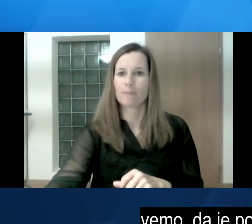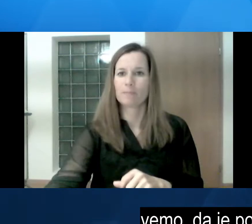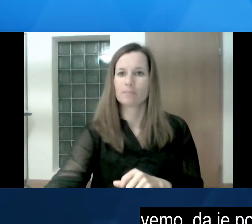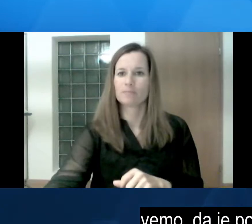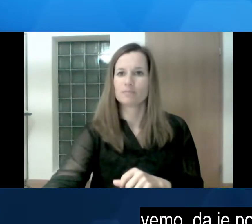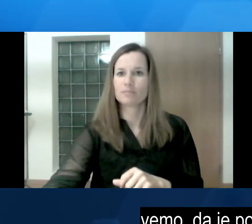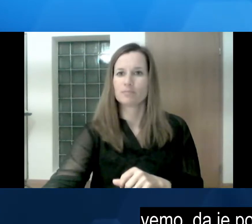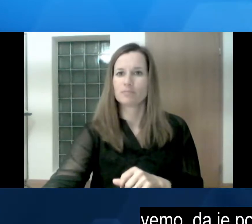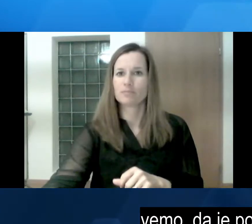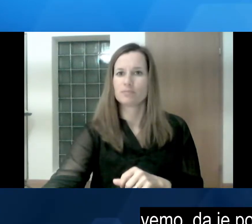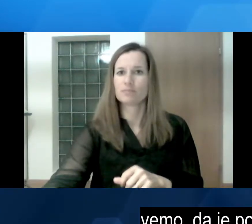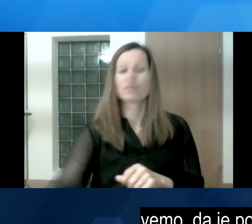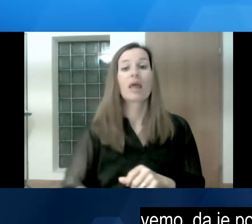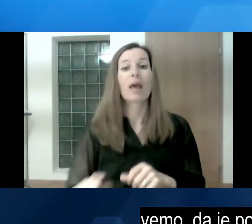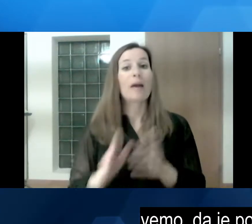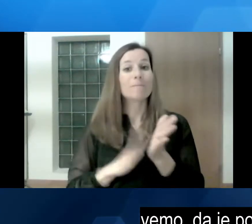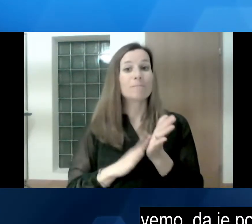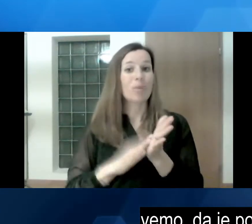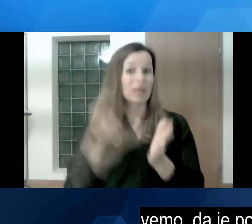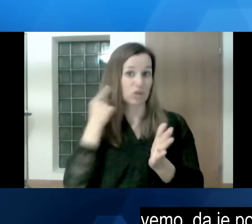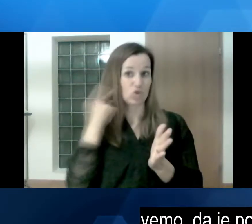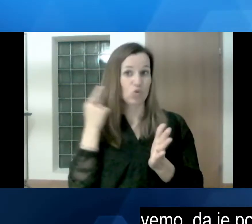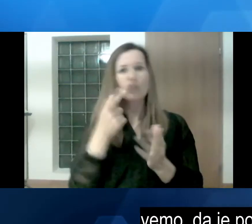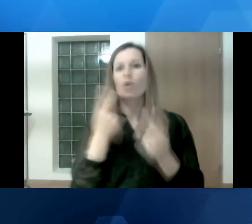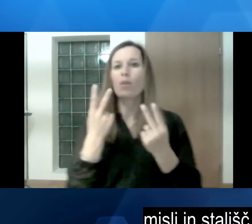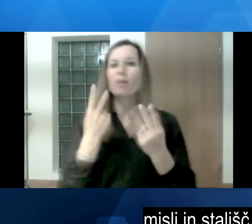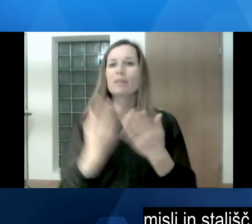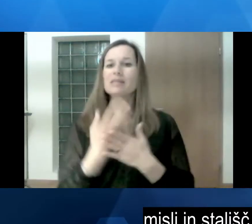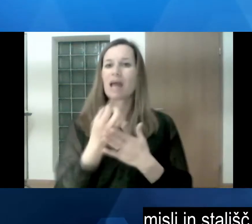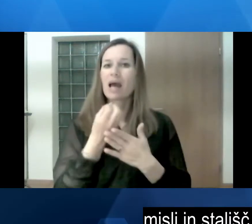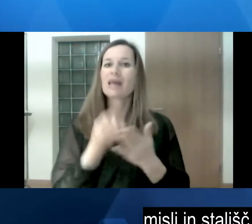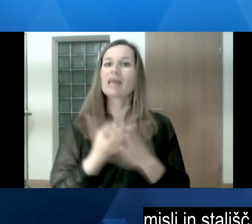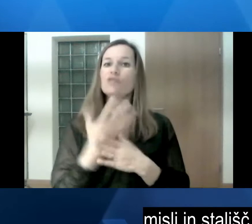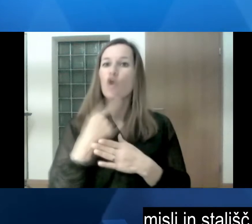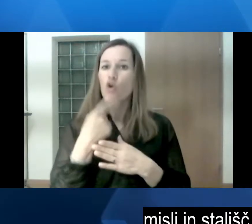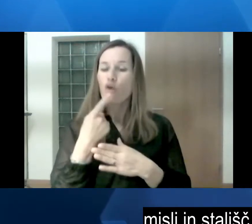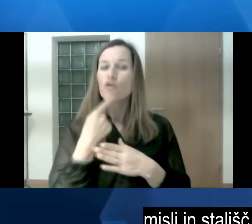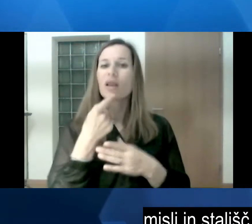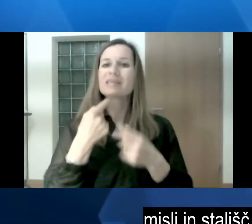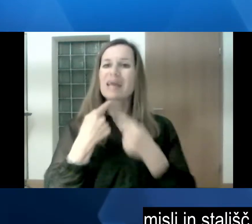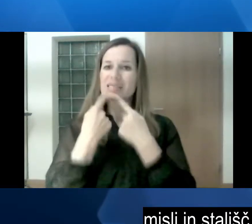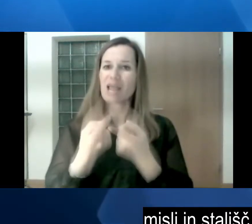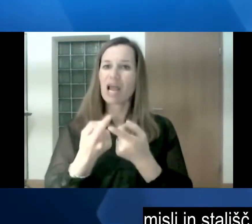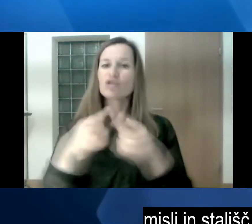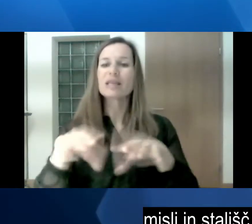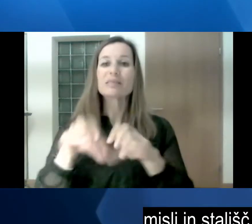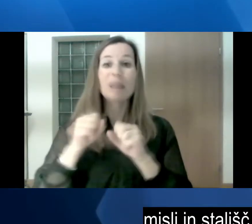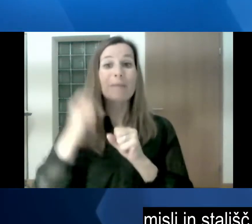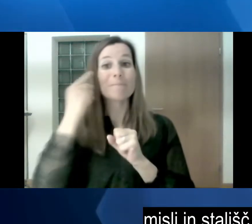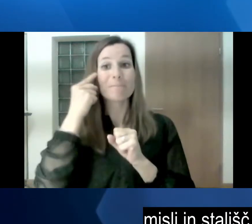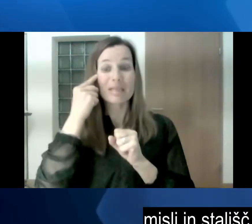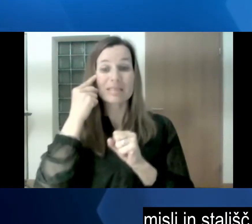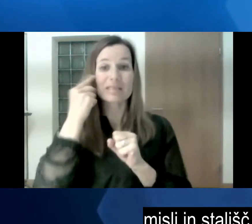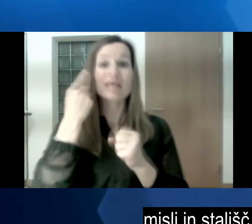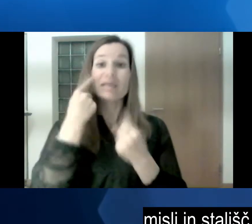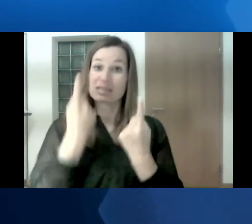vemo, da je pomemben za razvoj govora, izražanje in sprejemanje misli in stališč in kot so povedali naši 3